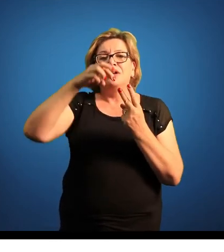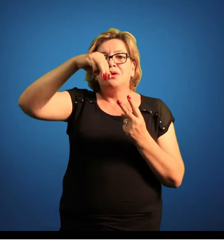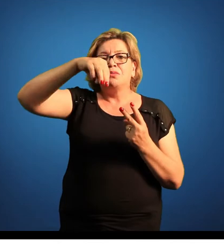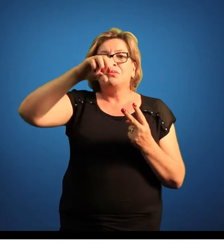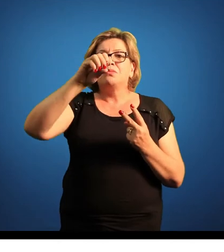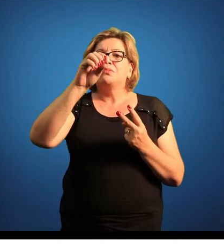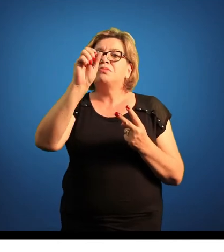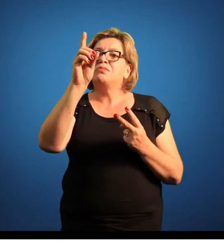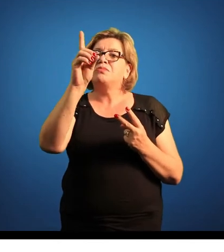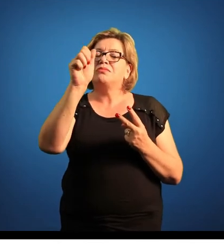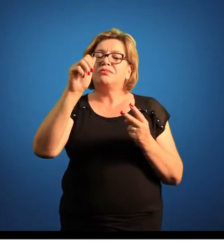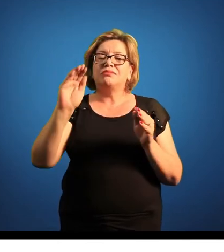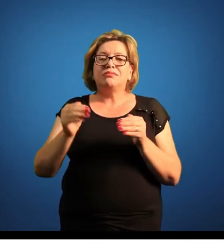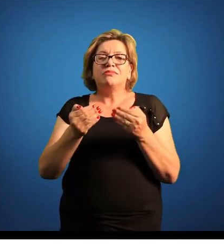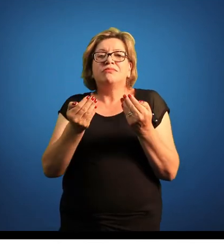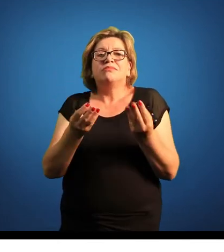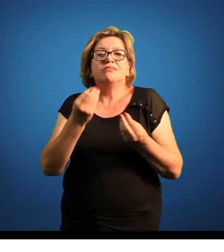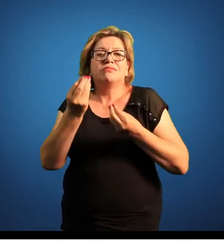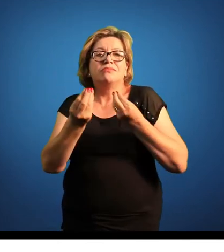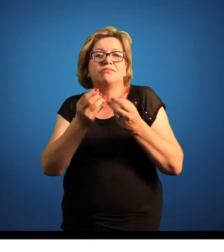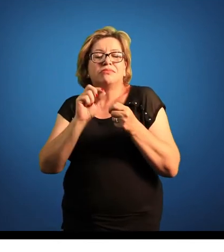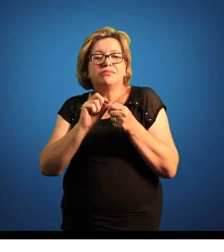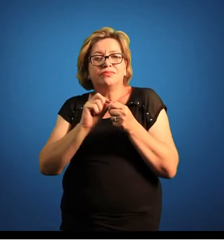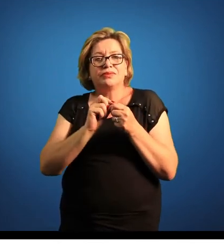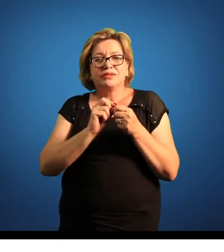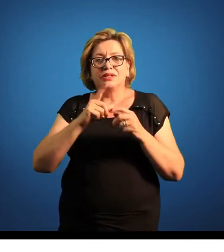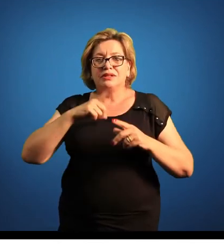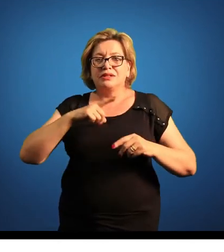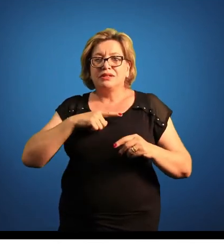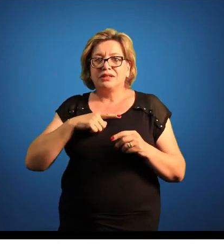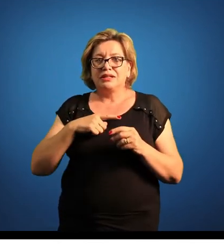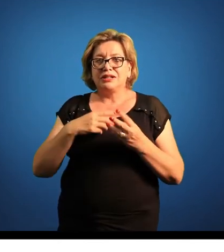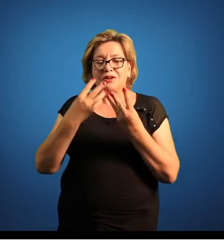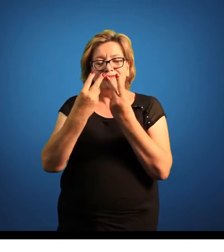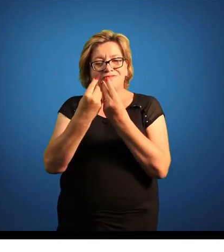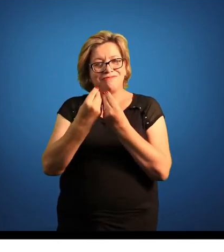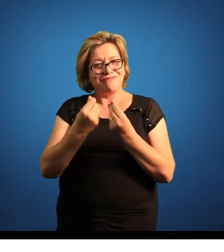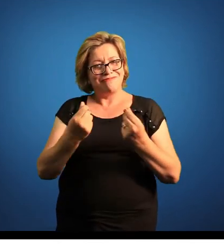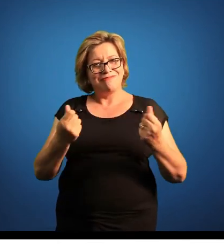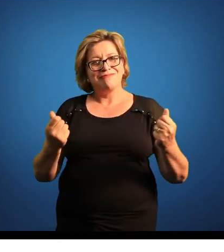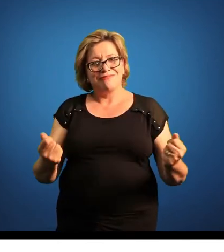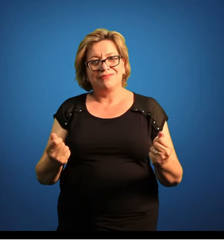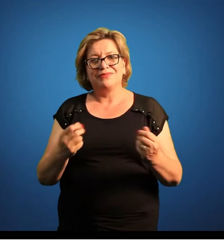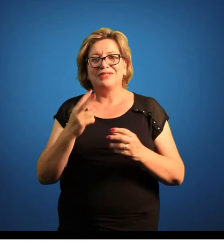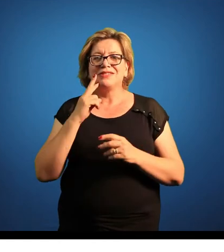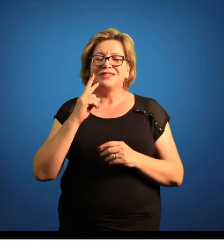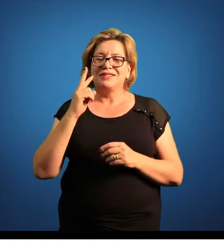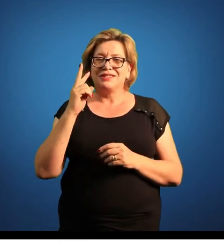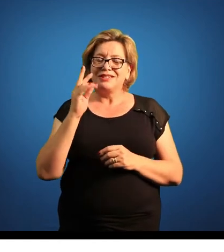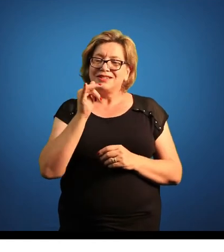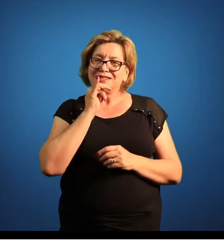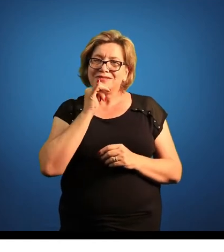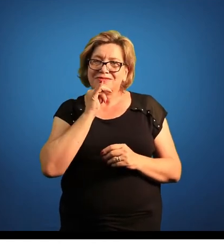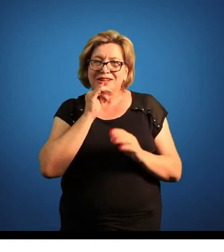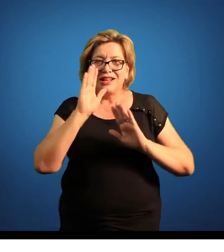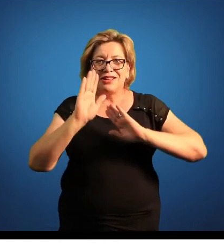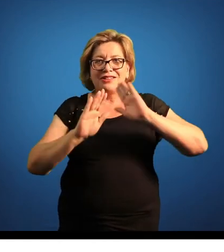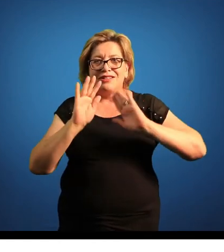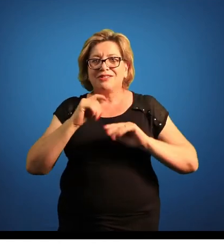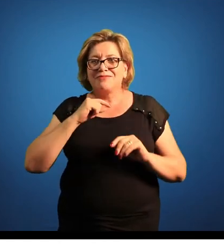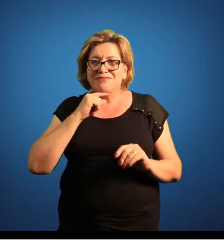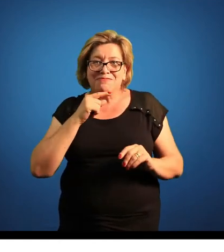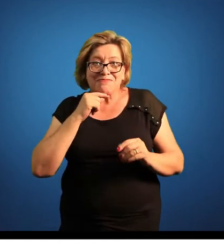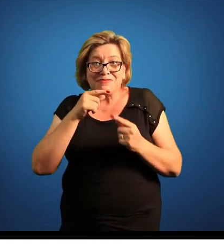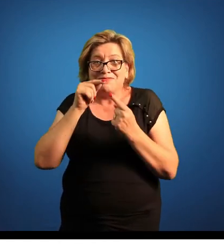duas situações. Uma delas é quando você tem variáveis qualitativas. Então, nesses casos, você não consegue calcular a